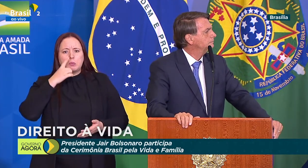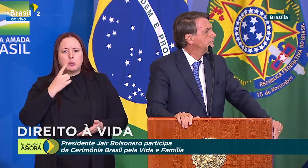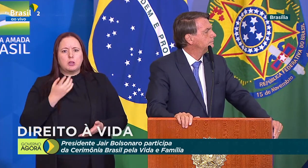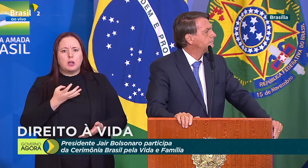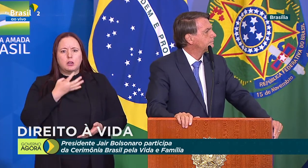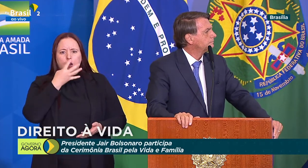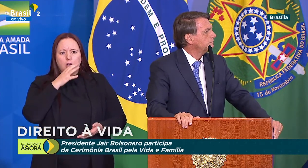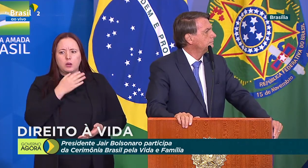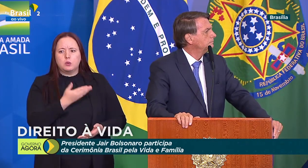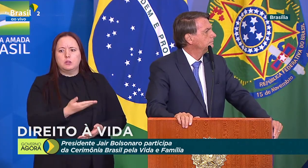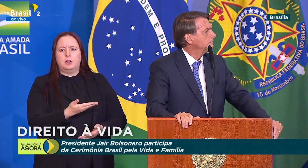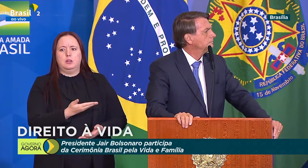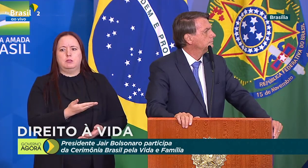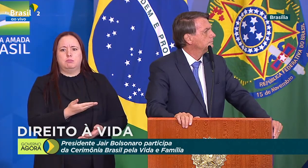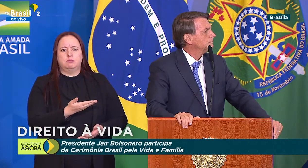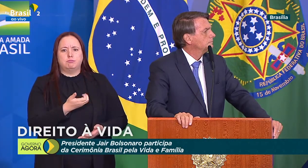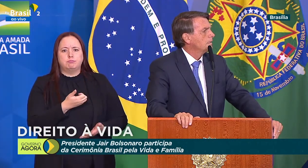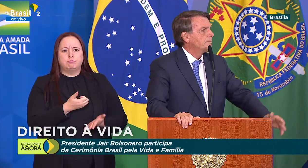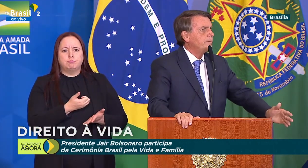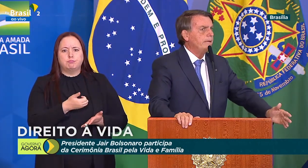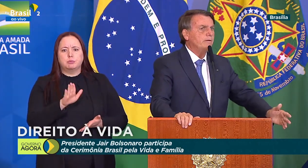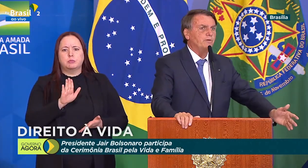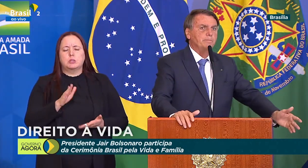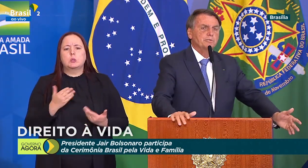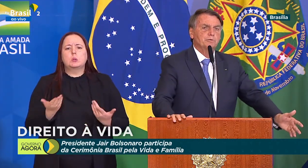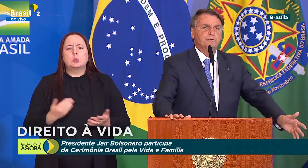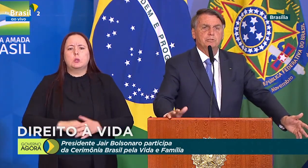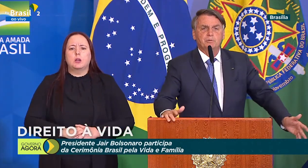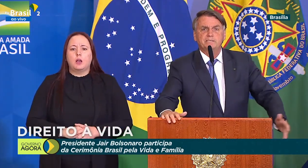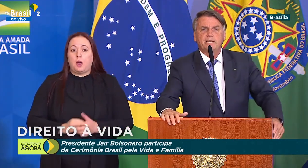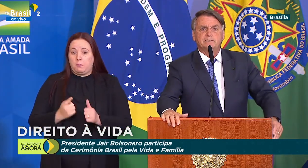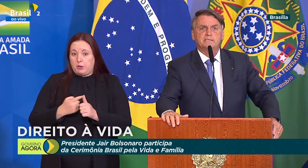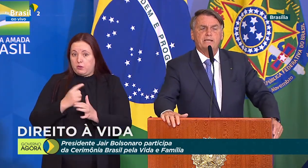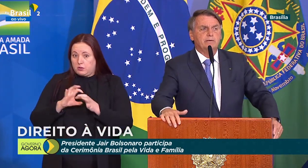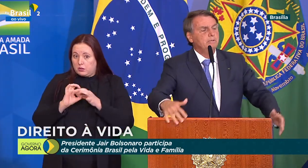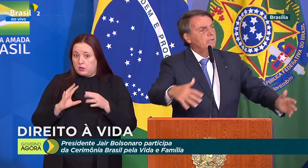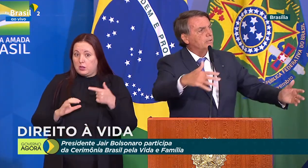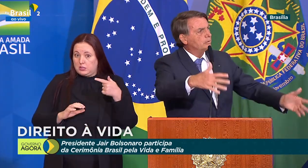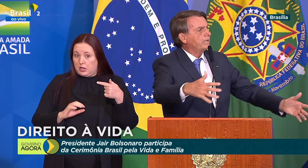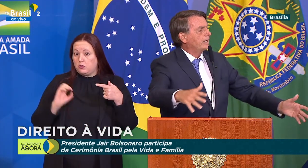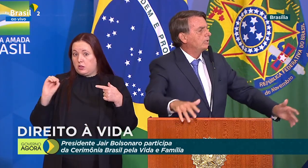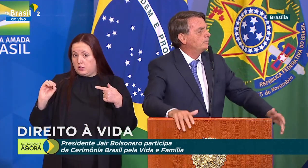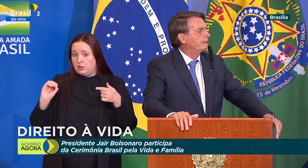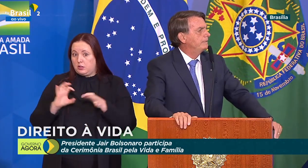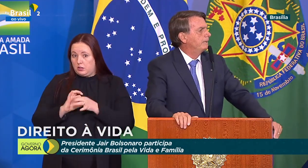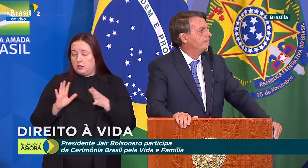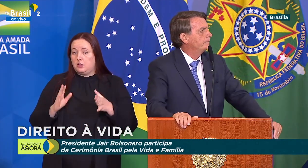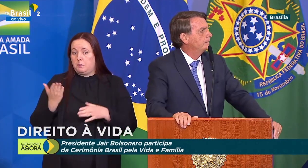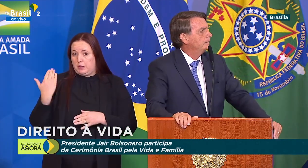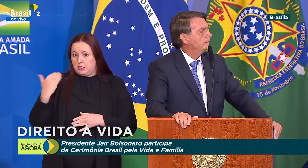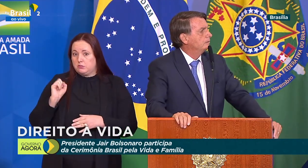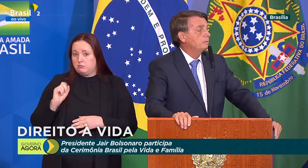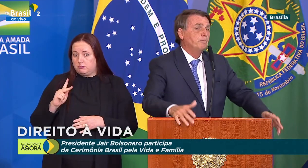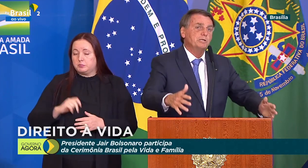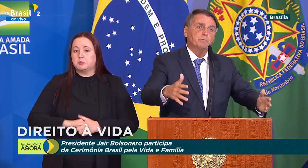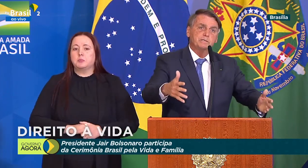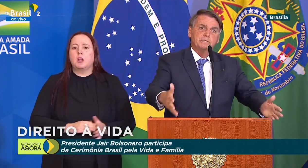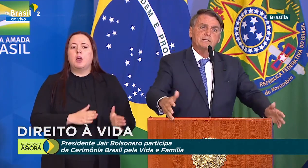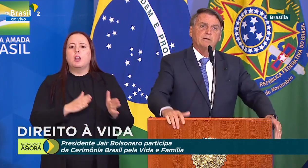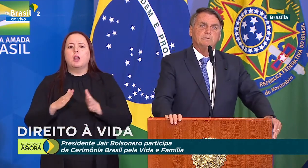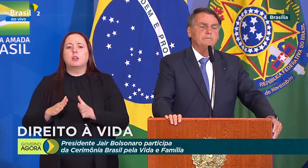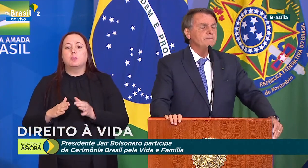cassado é a primeira foi absorvido por 7 a 0 no terreno do Paraná